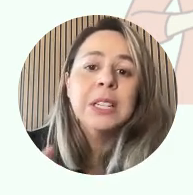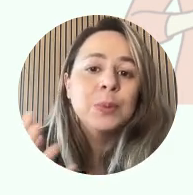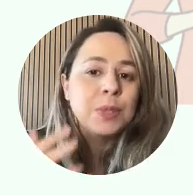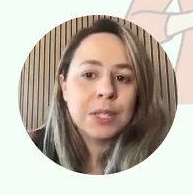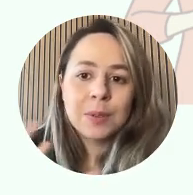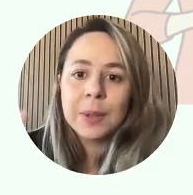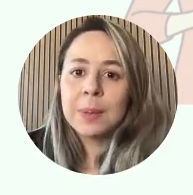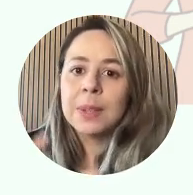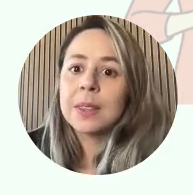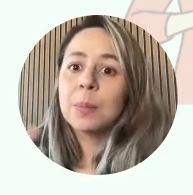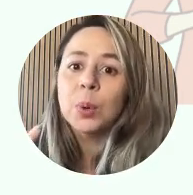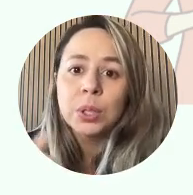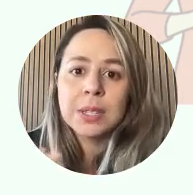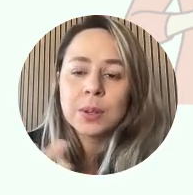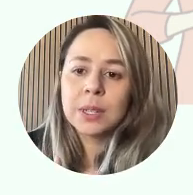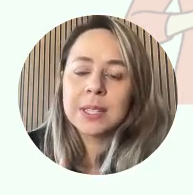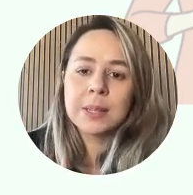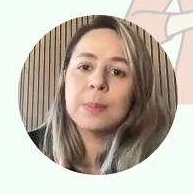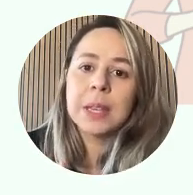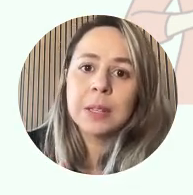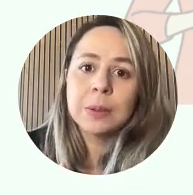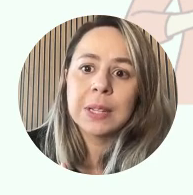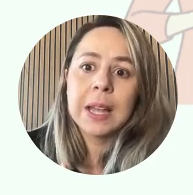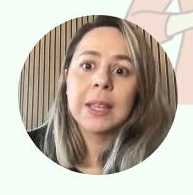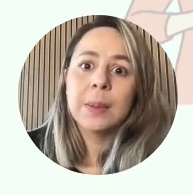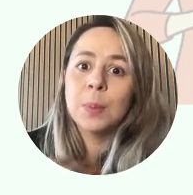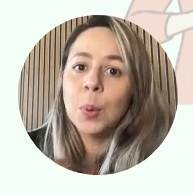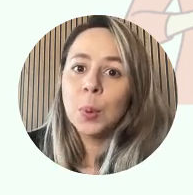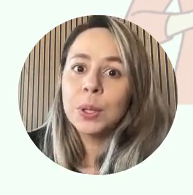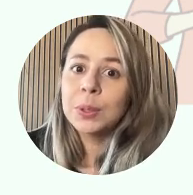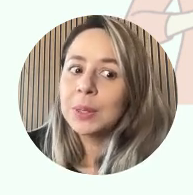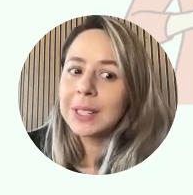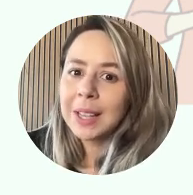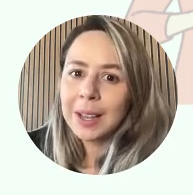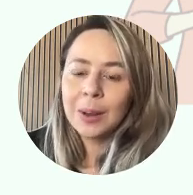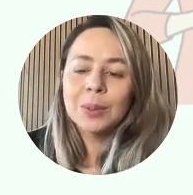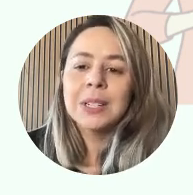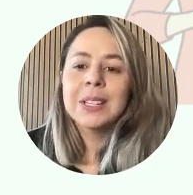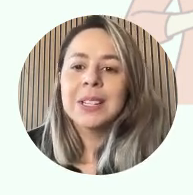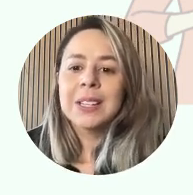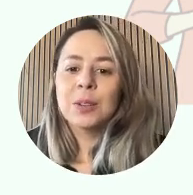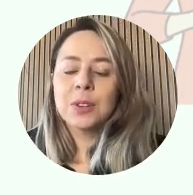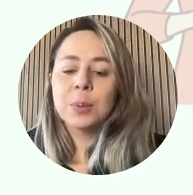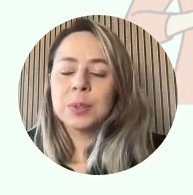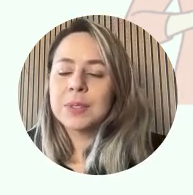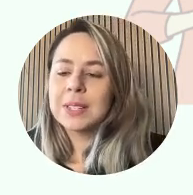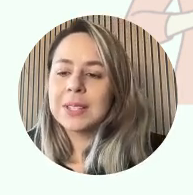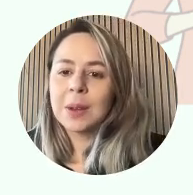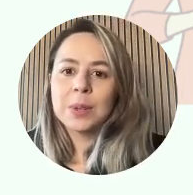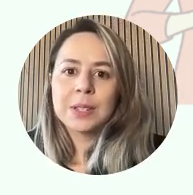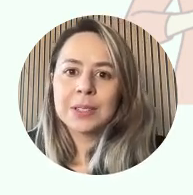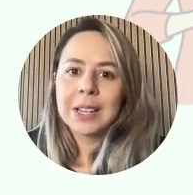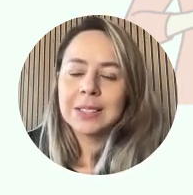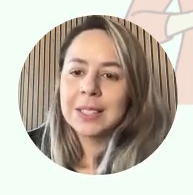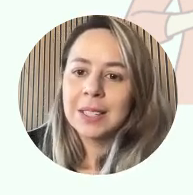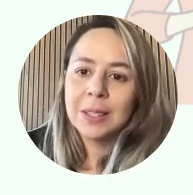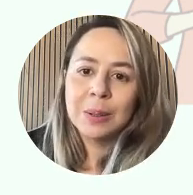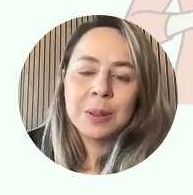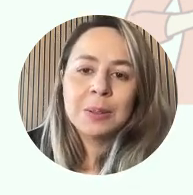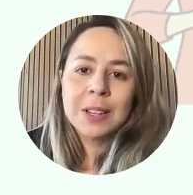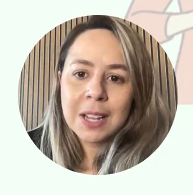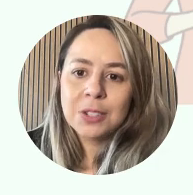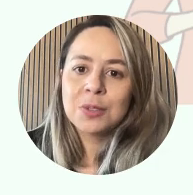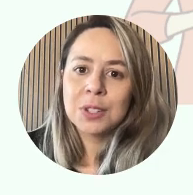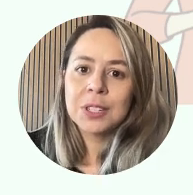fizeram, vocês vão remeter muito esse conhecimento, tá? É muito legal. Eu falo para vocês que é um resultado